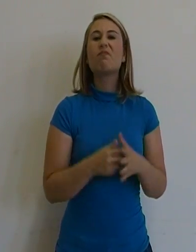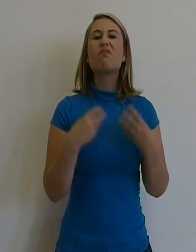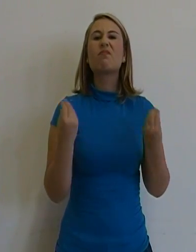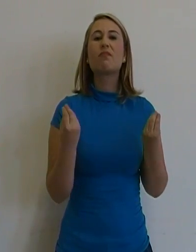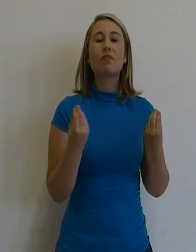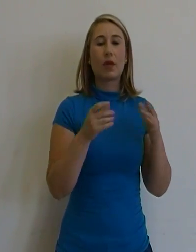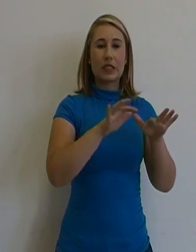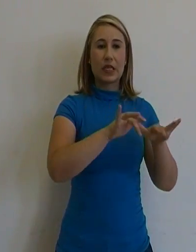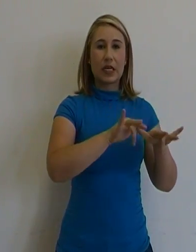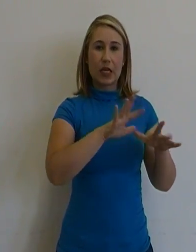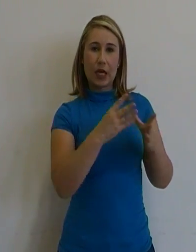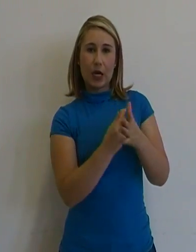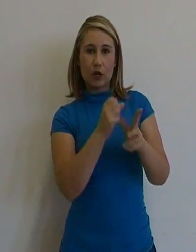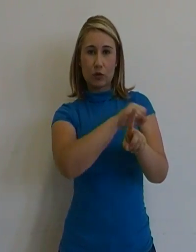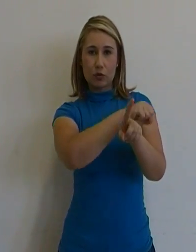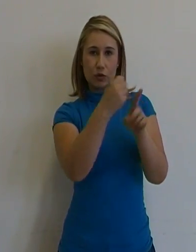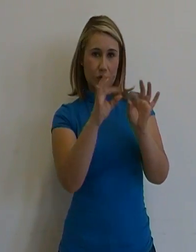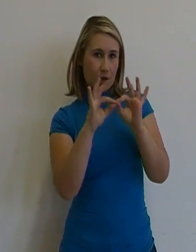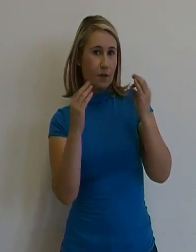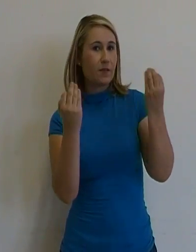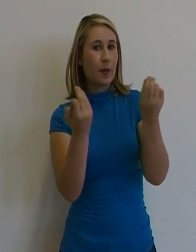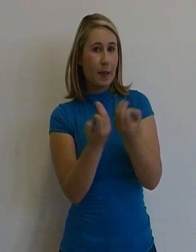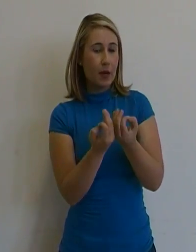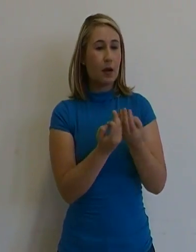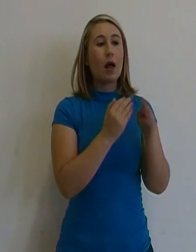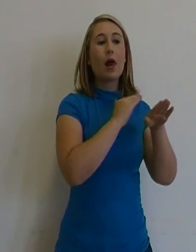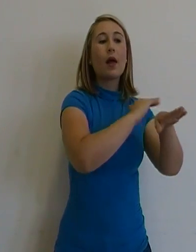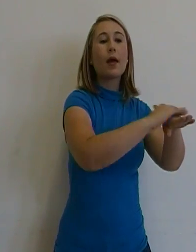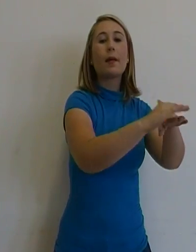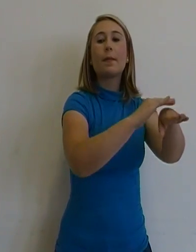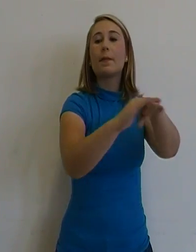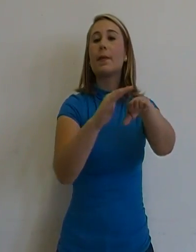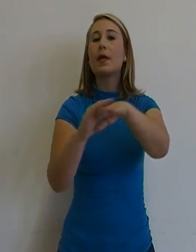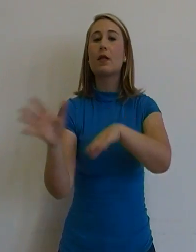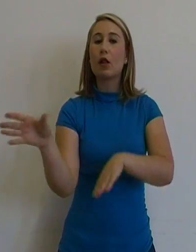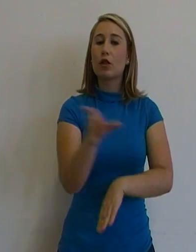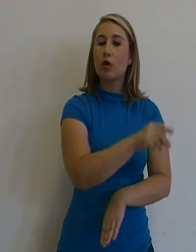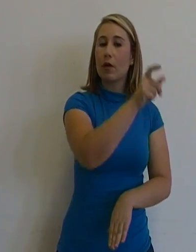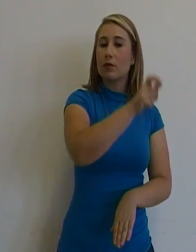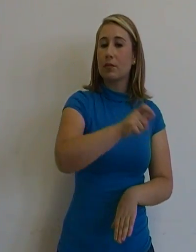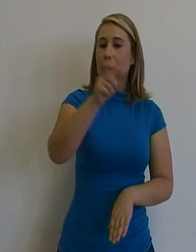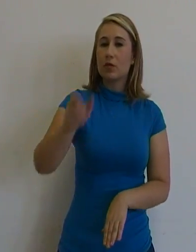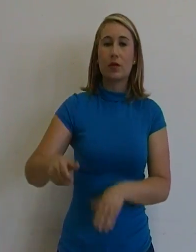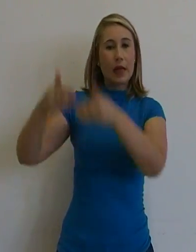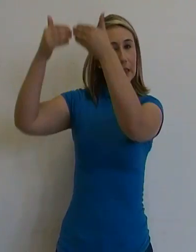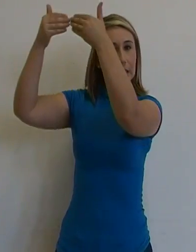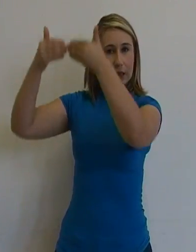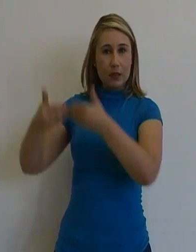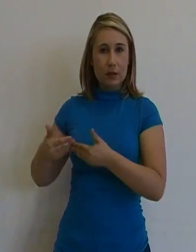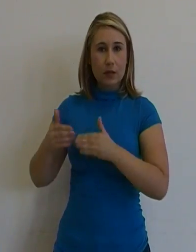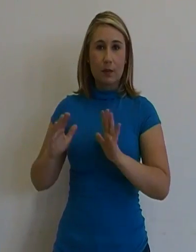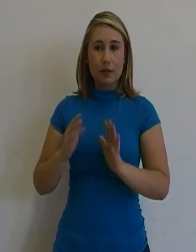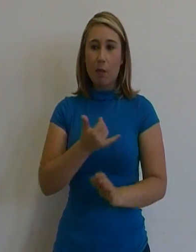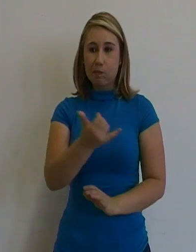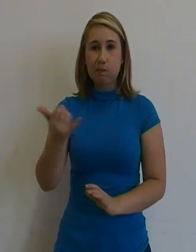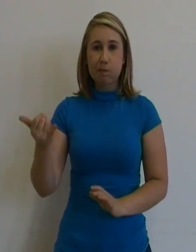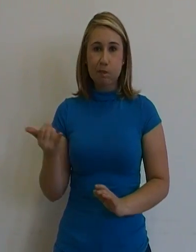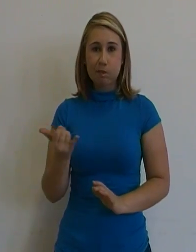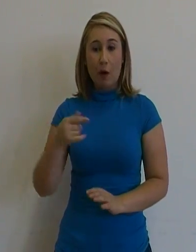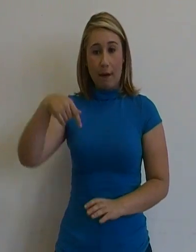de Inclusión Social y Familia, invita a todas las personas con discapacidad de la ciudad